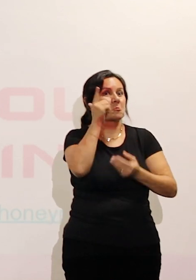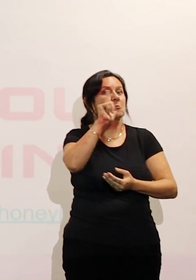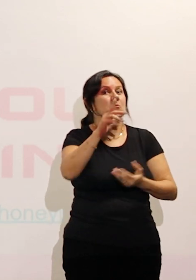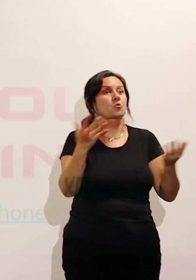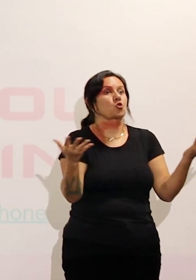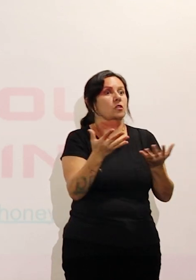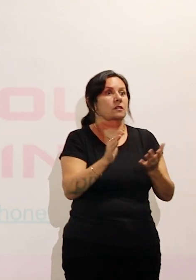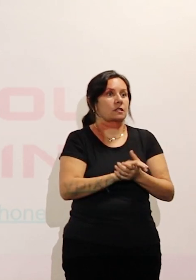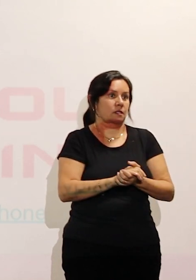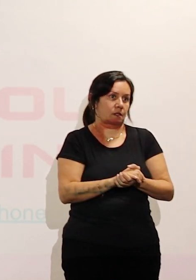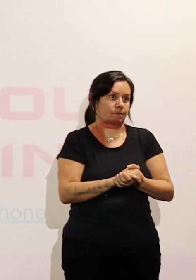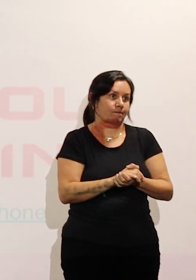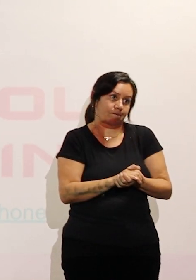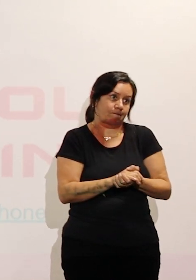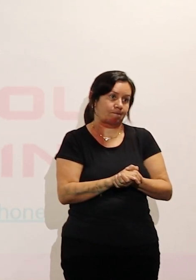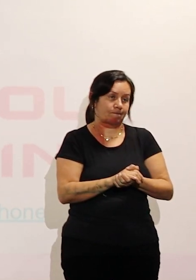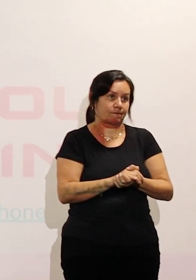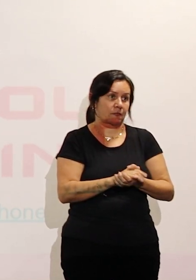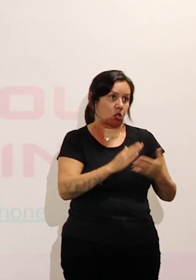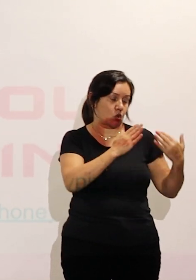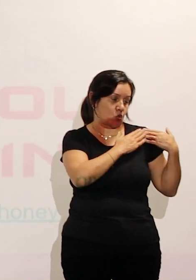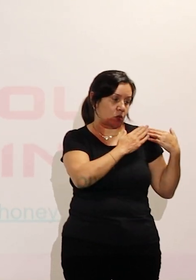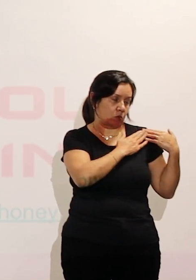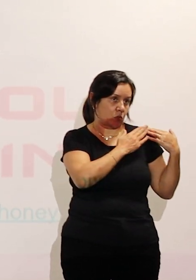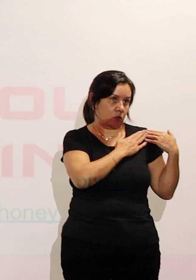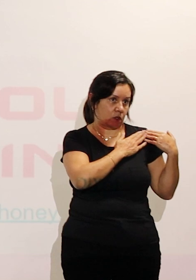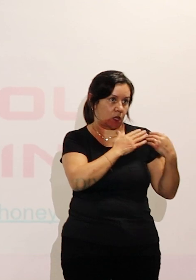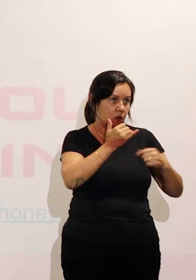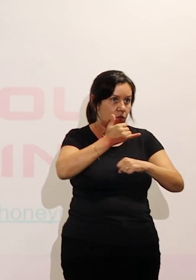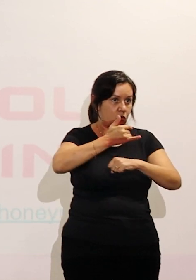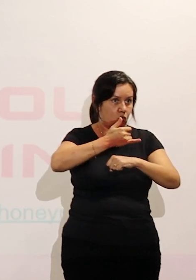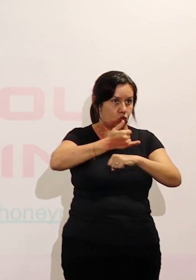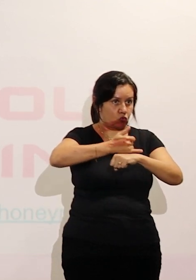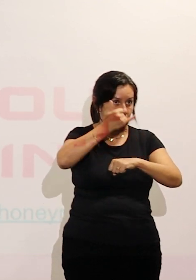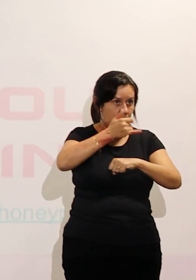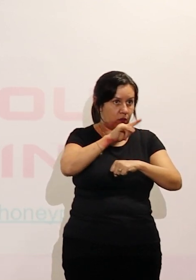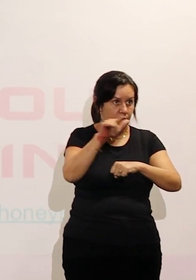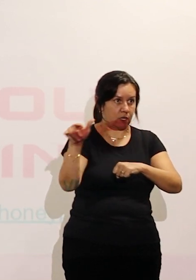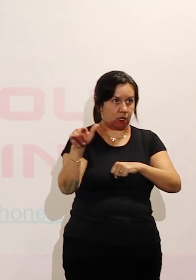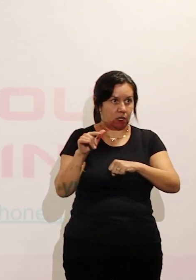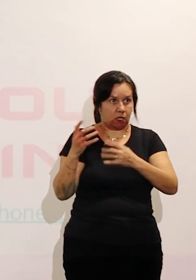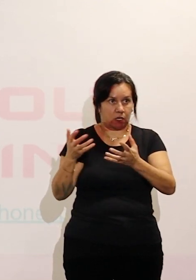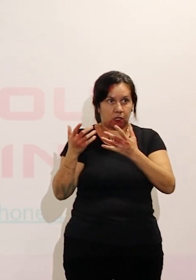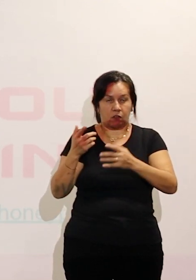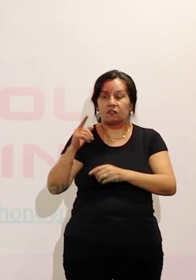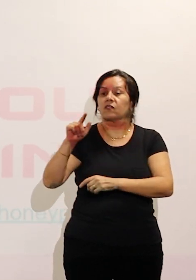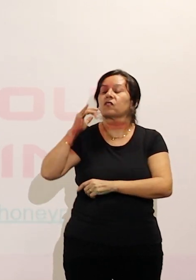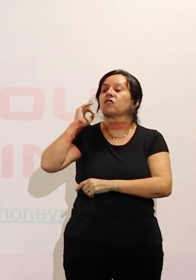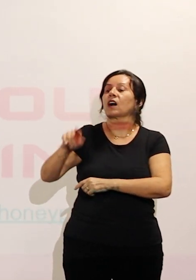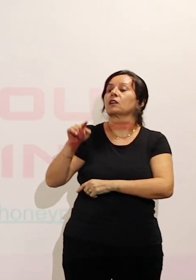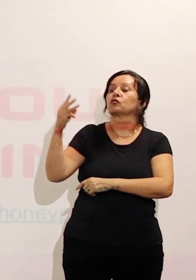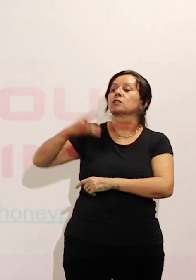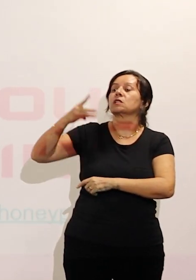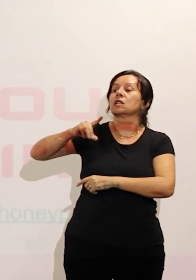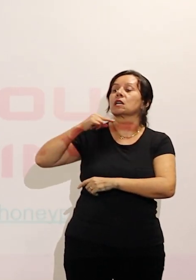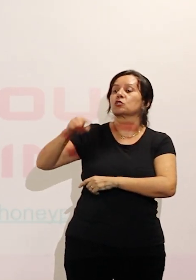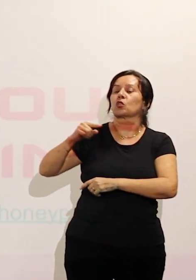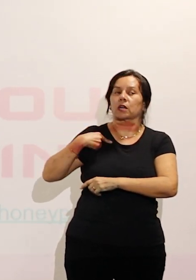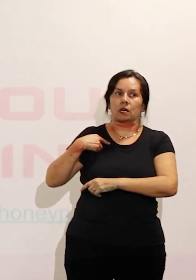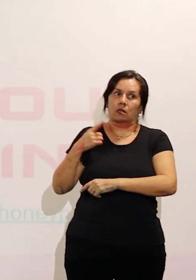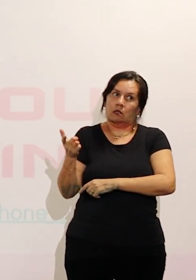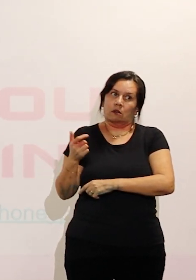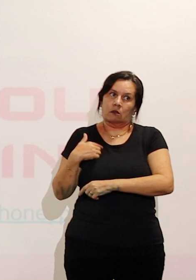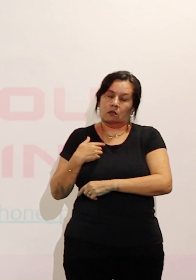em 3 horas. Só que, lógico, se o chefe te deu 3 horas, ele não está esperando que você vai fazer uma concept art tipo do Star Wars, lá que eu falei que sai